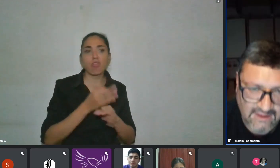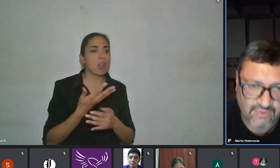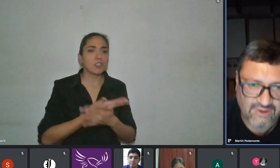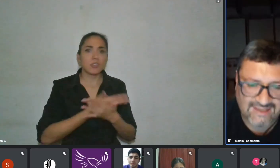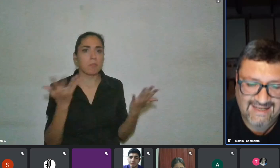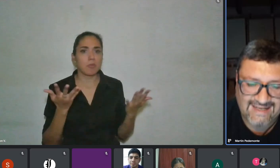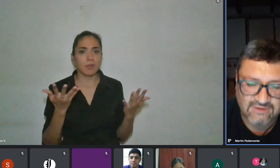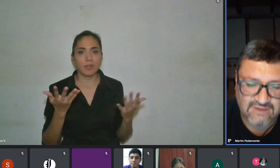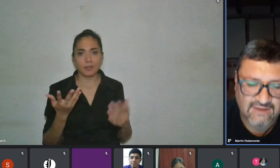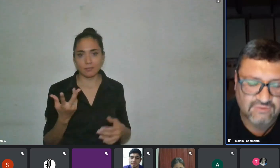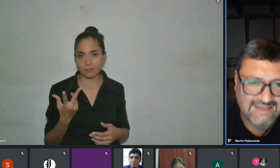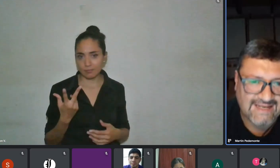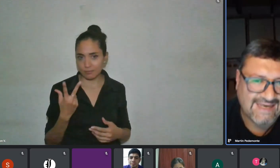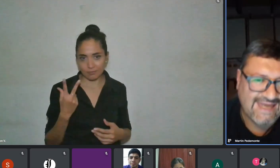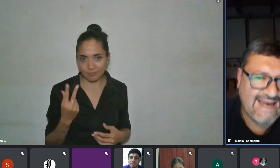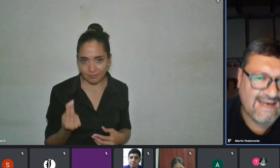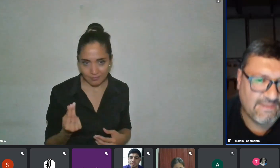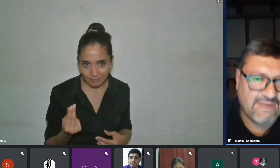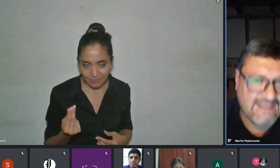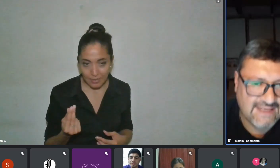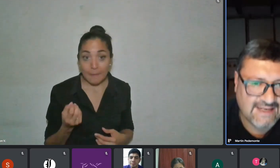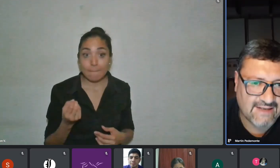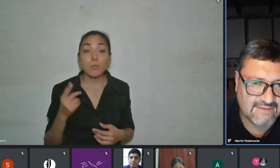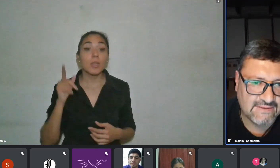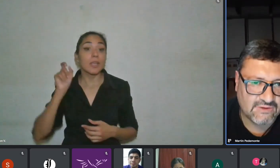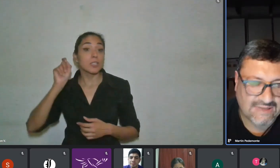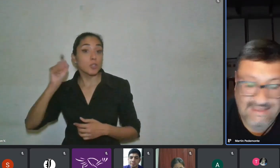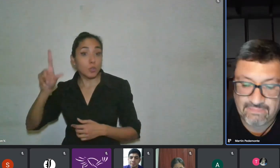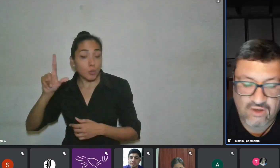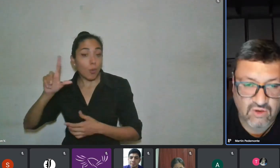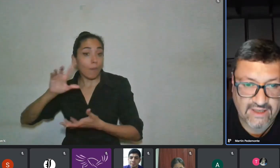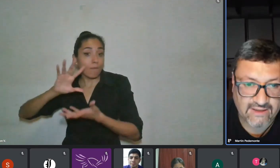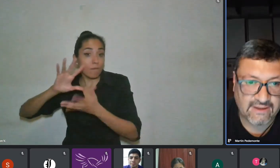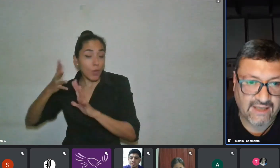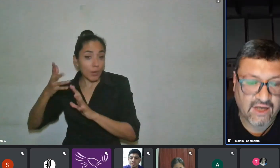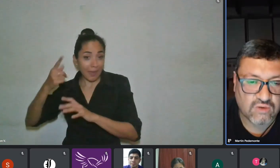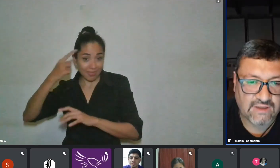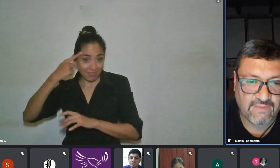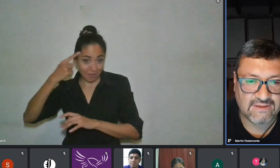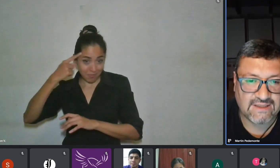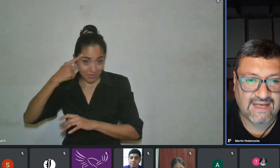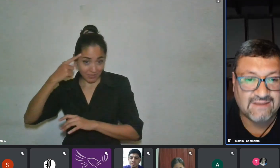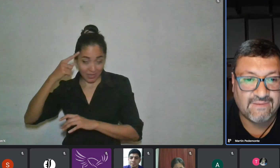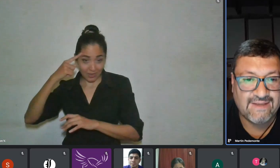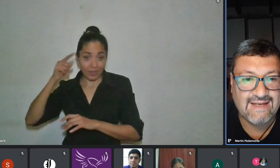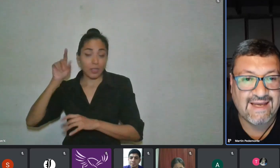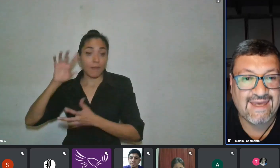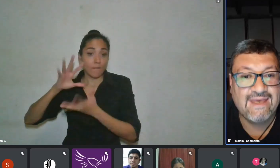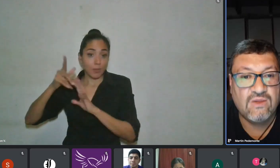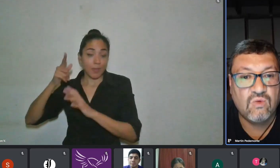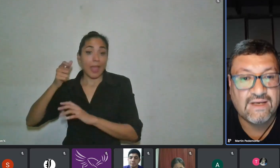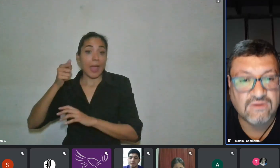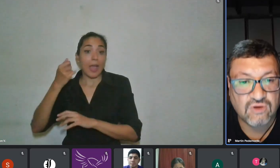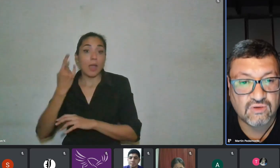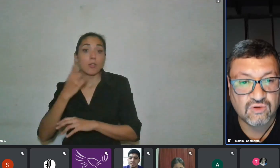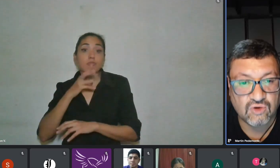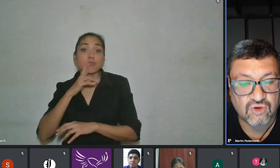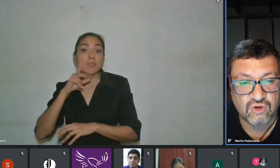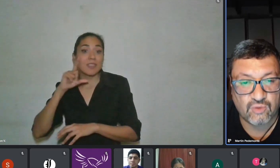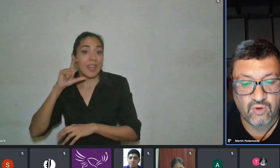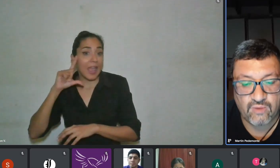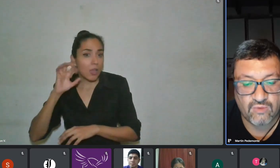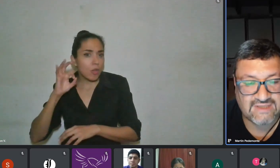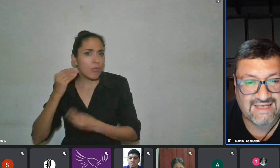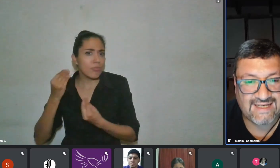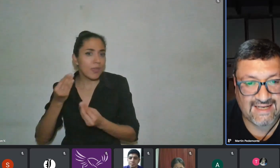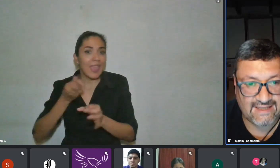ser, porque la teoría austríaca que él predica o que él pregona es justamente a través de la educación